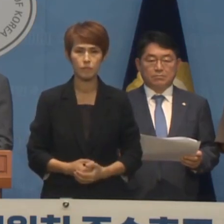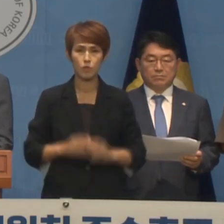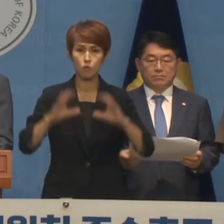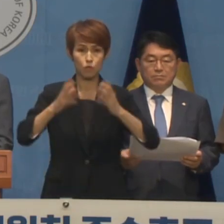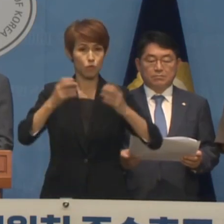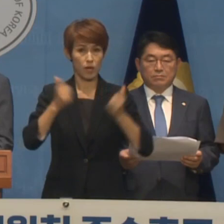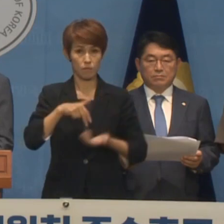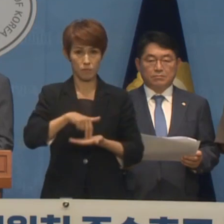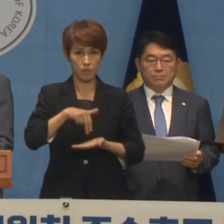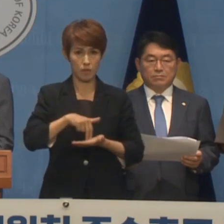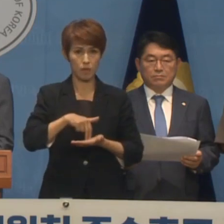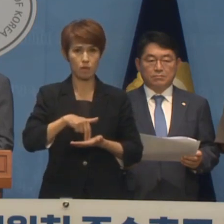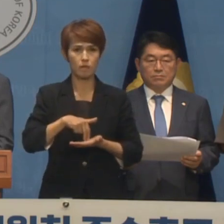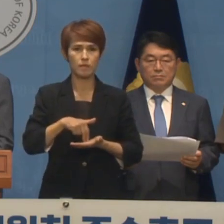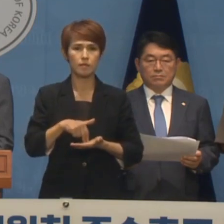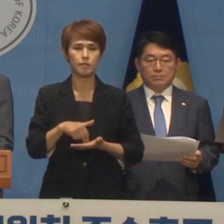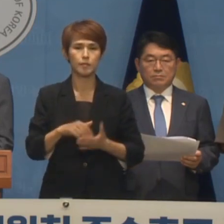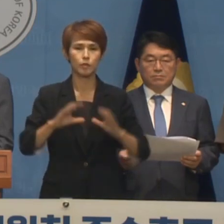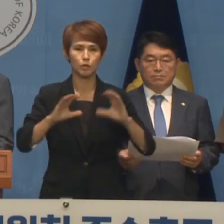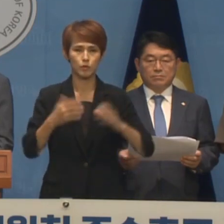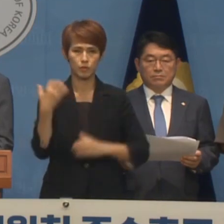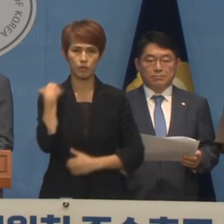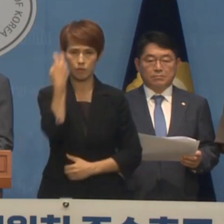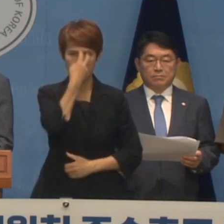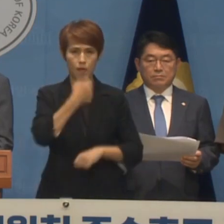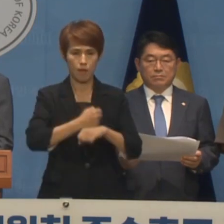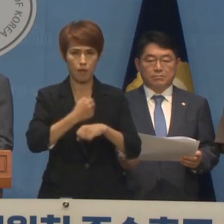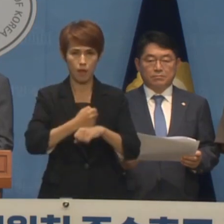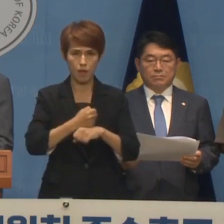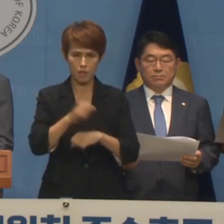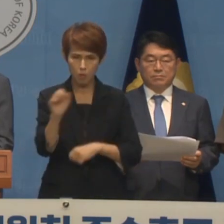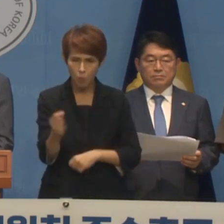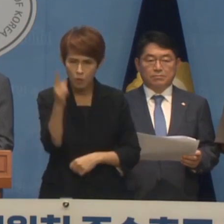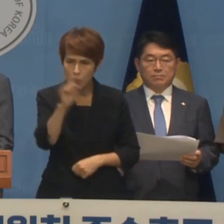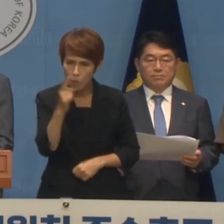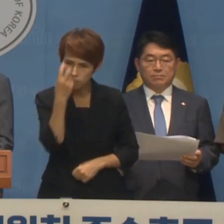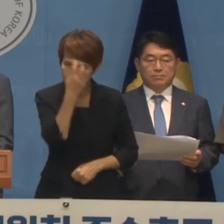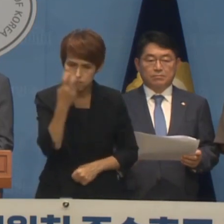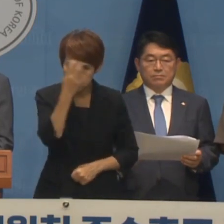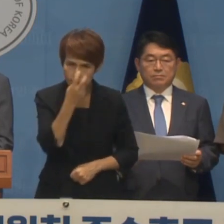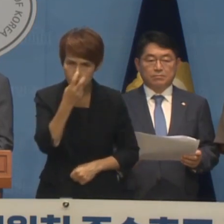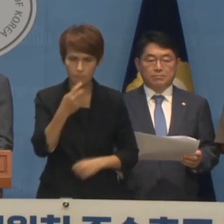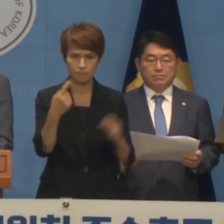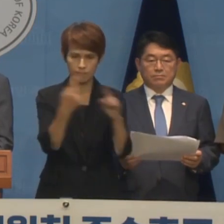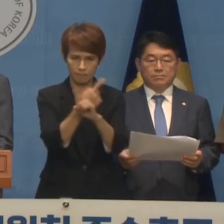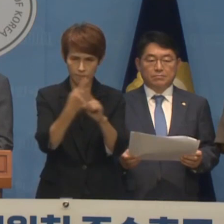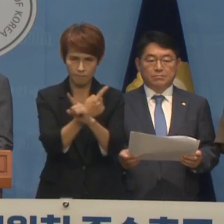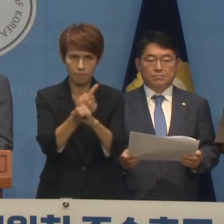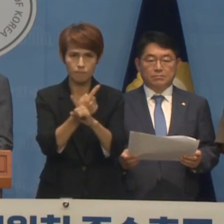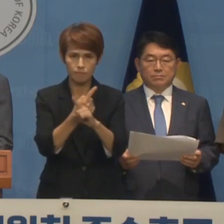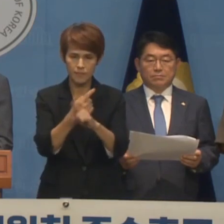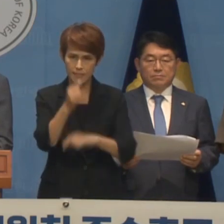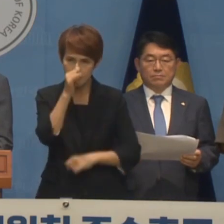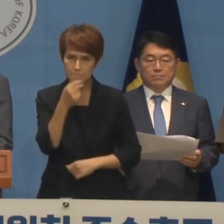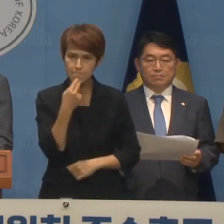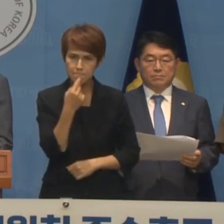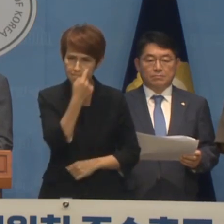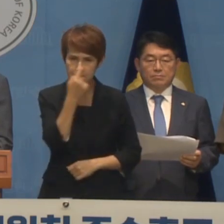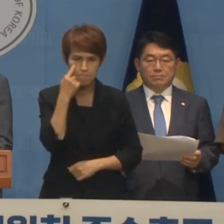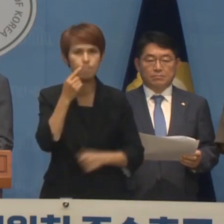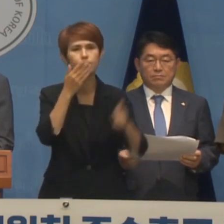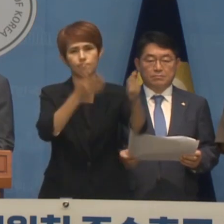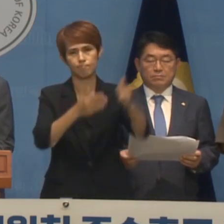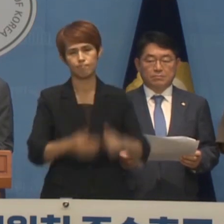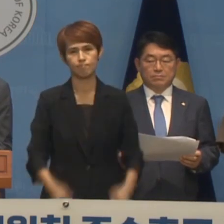국회는 이번 국회 국정감사를 통해서 이와 같은 사태의 원인을 조사하고 시정조치와 개선 방안을 시행하는지 철저하게 밝혀주시기